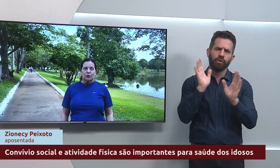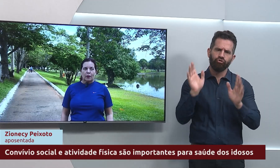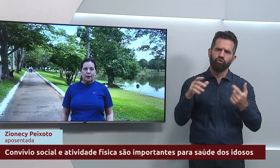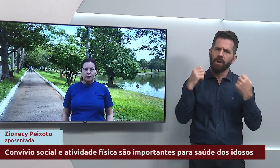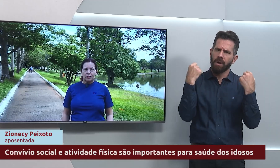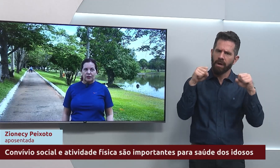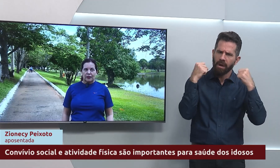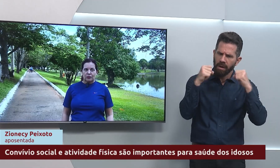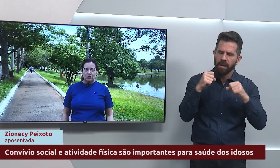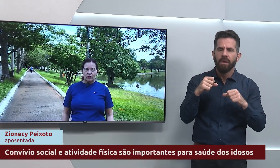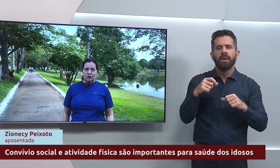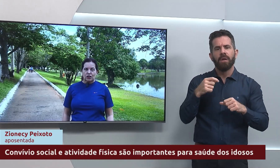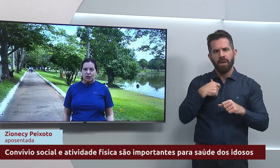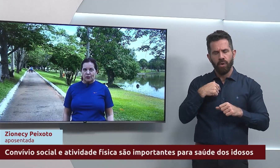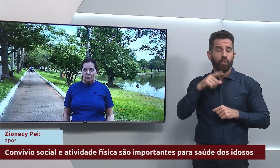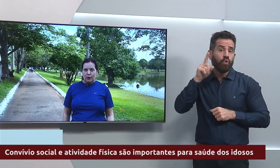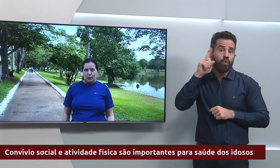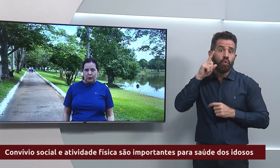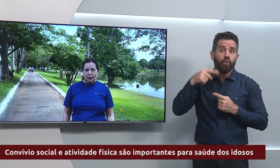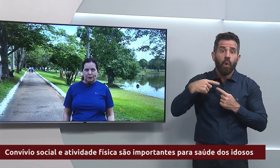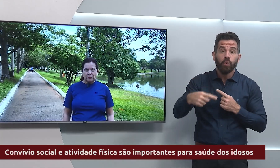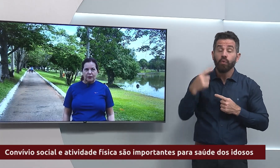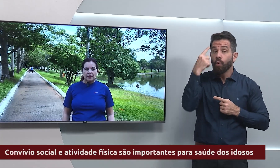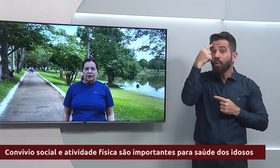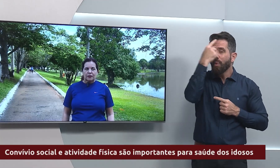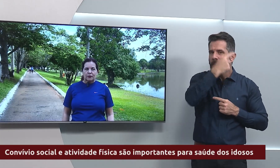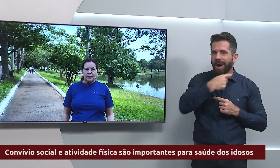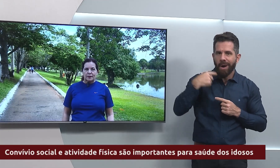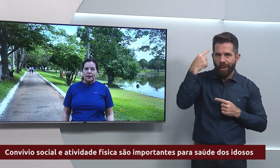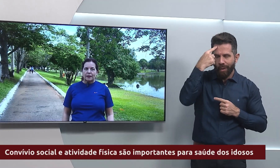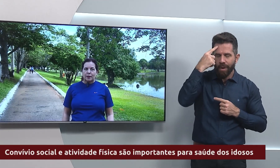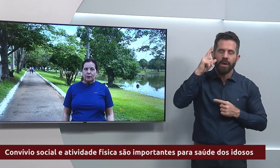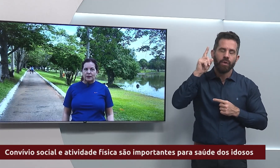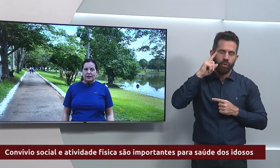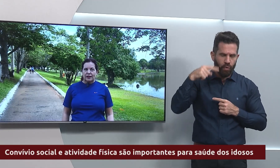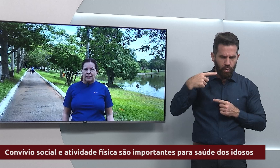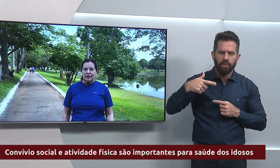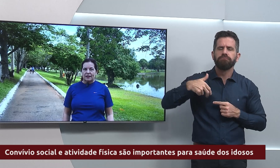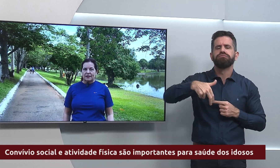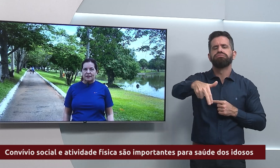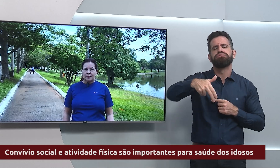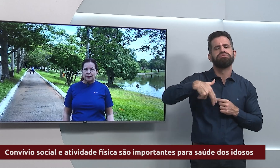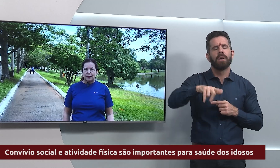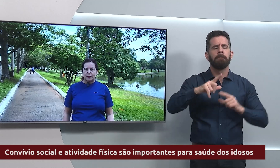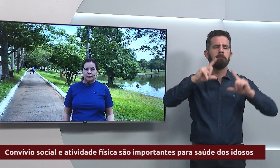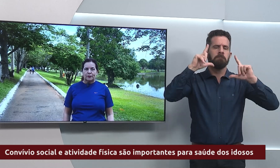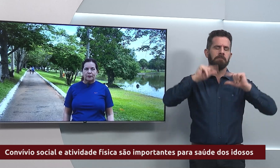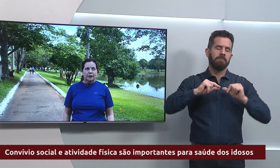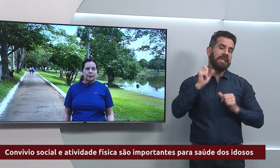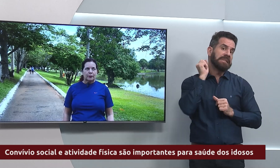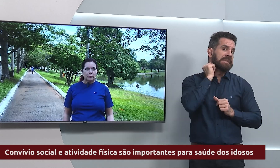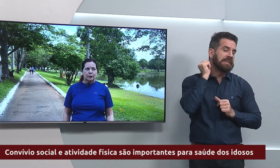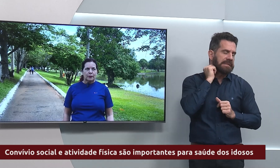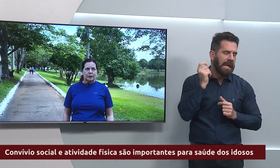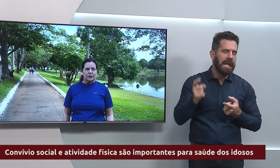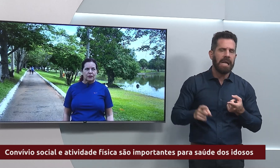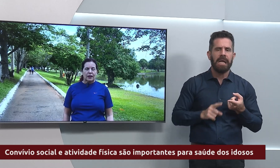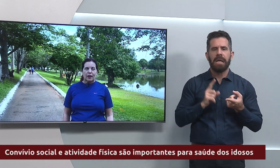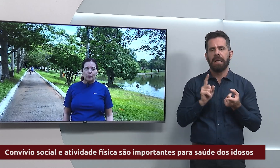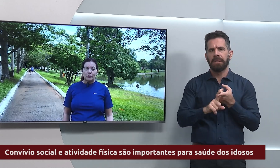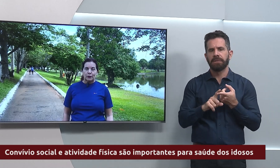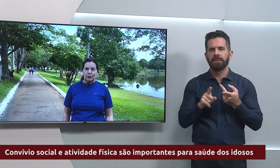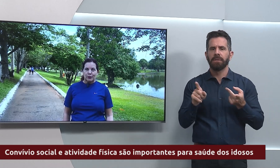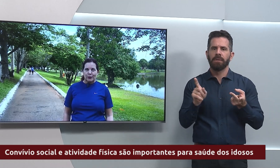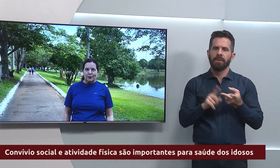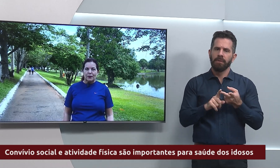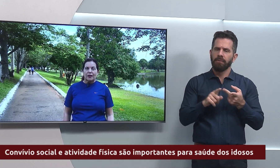eu tenho o hábito de andar todos os dias 1 hora. E faz bem, né? Para o estresse, para o emocional,